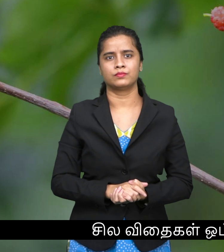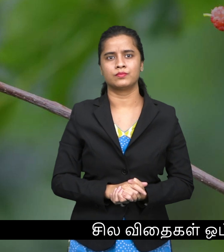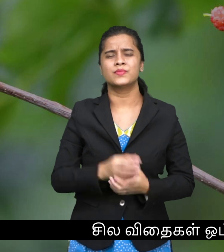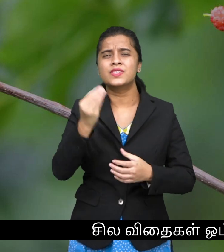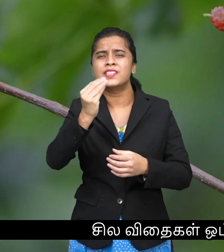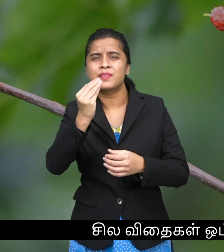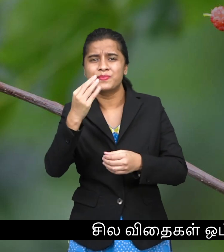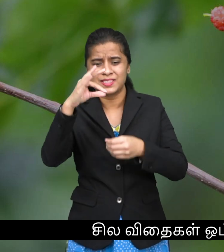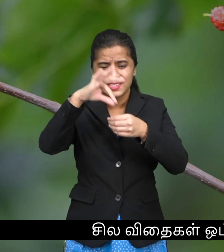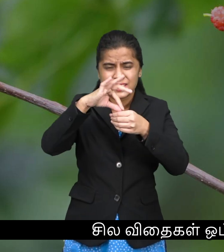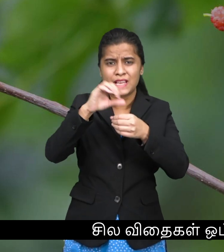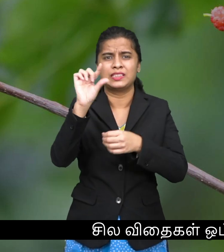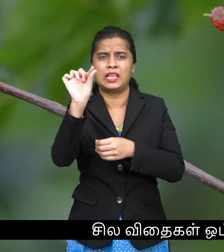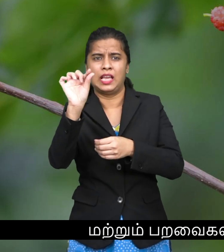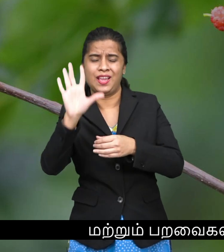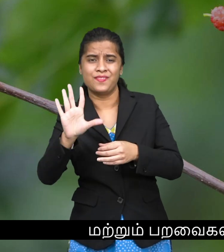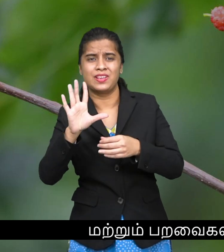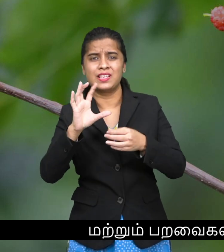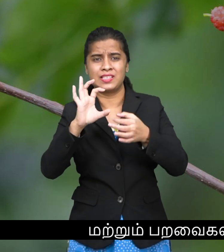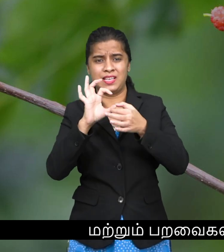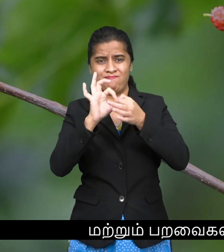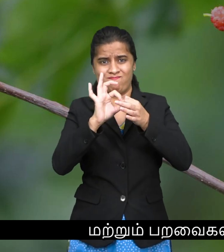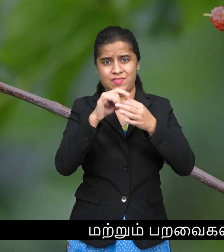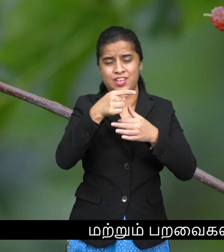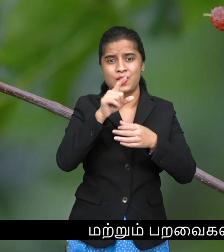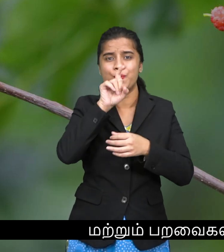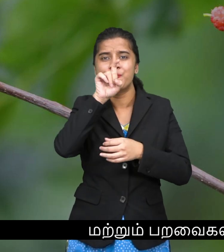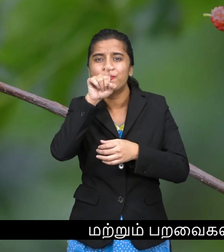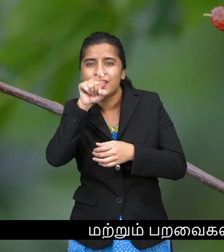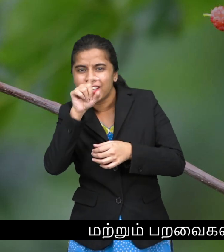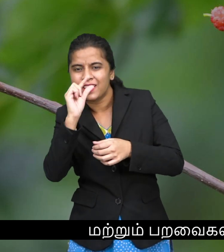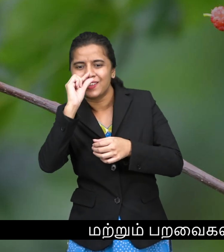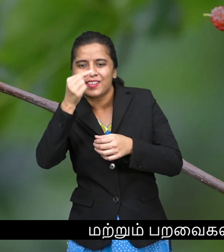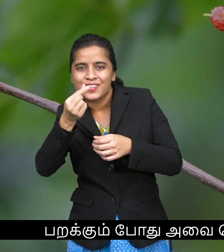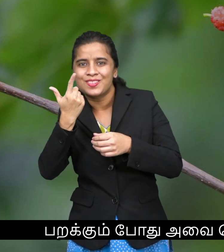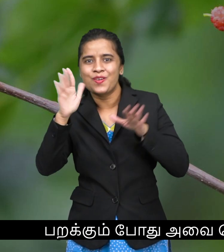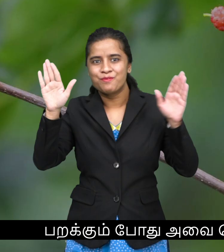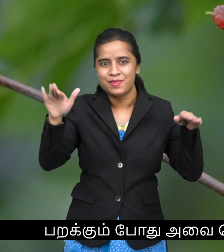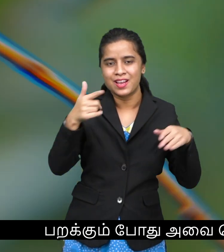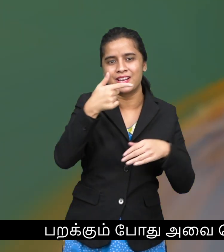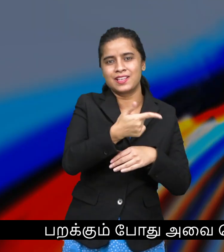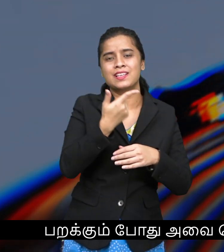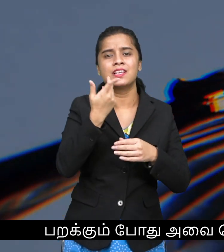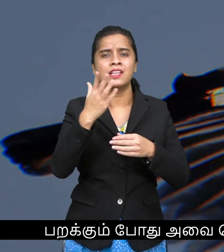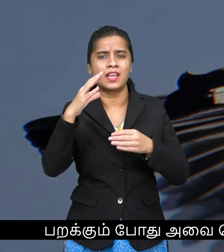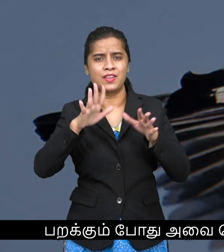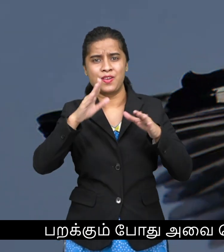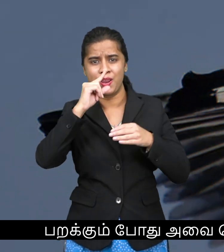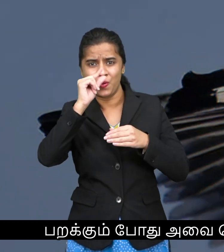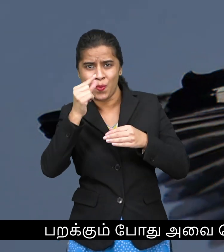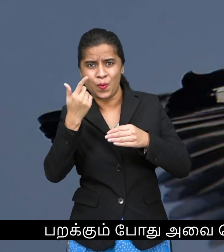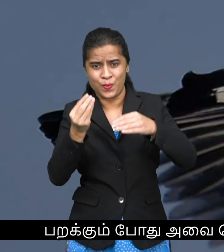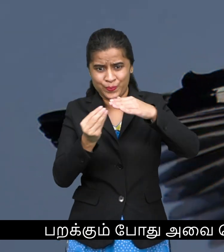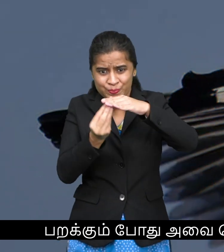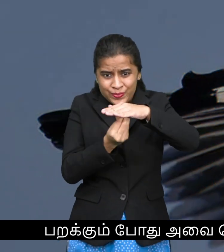சில விதைகள் ஒட்டும் தன்மையுடையவை மற்றும் பறவைகளின் கொக்குகளில் சிக்கி பறக்கும் போது அவை தொலைதூர